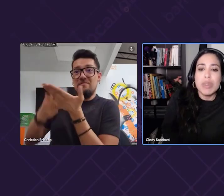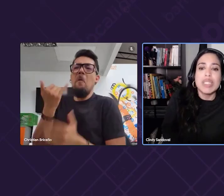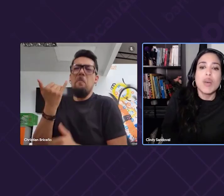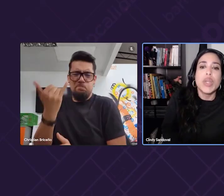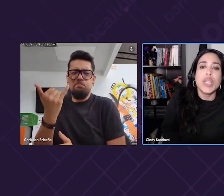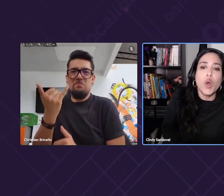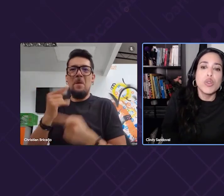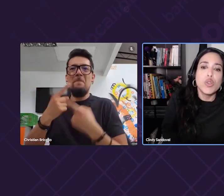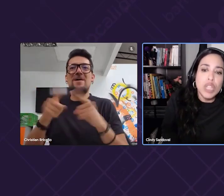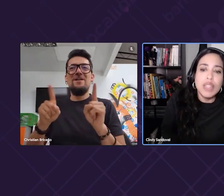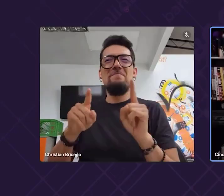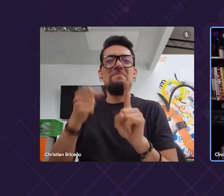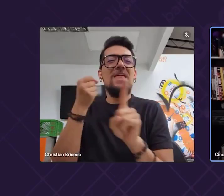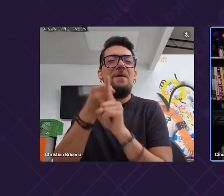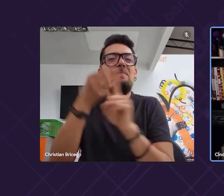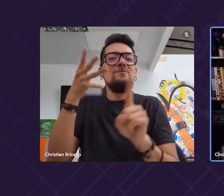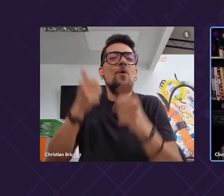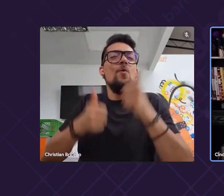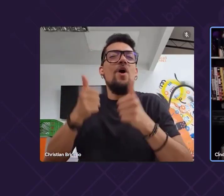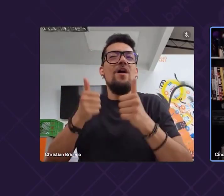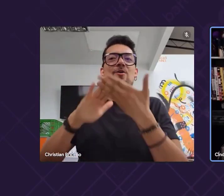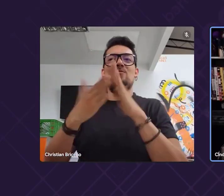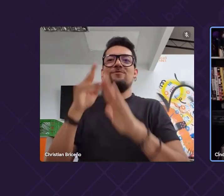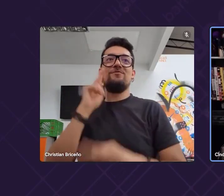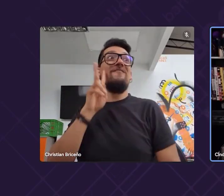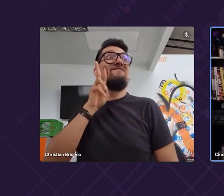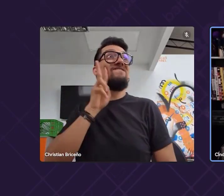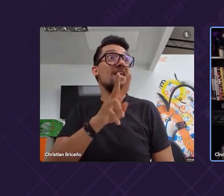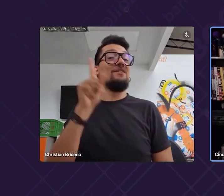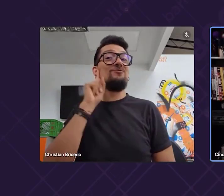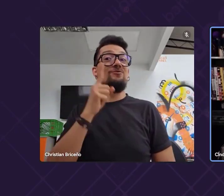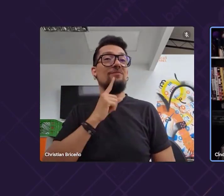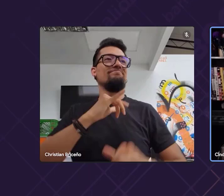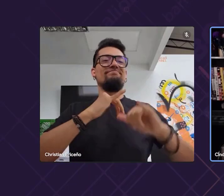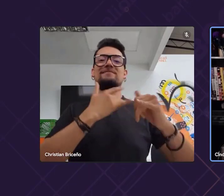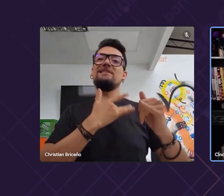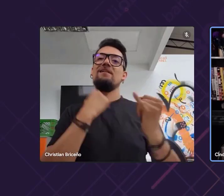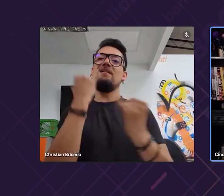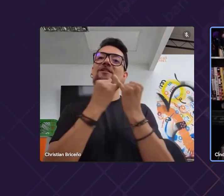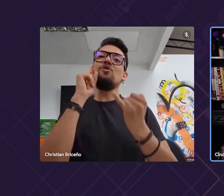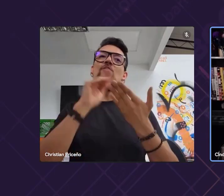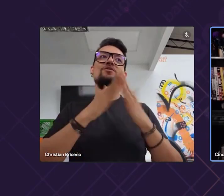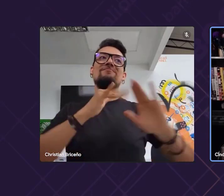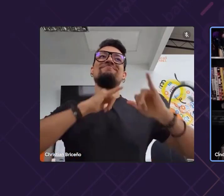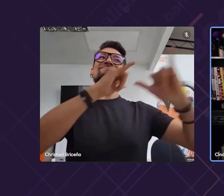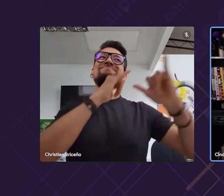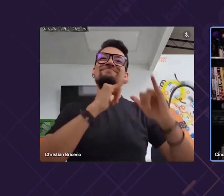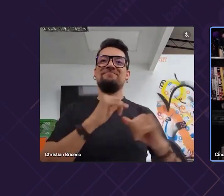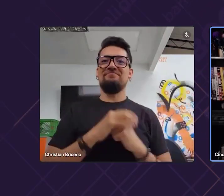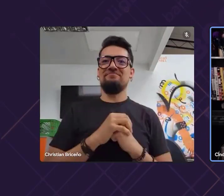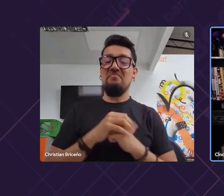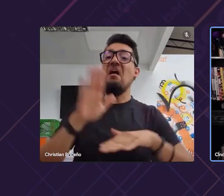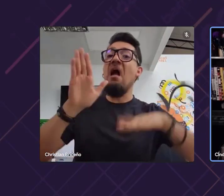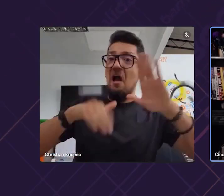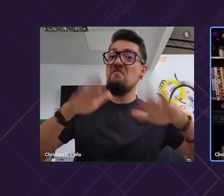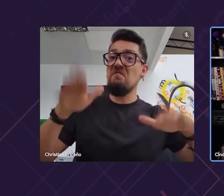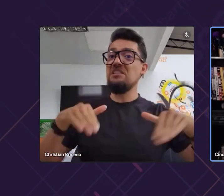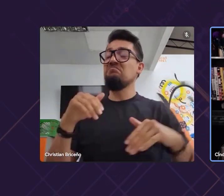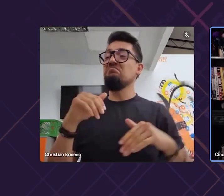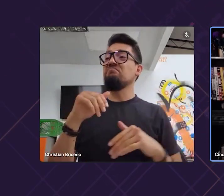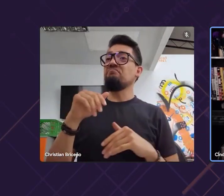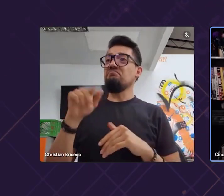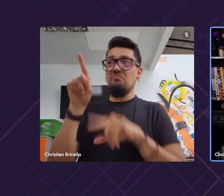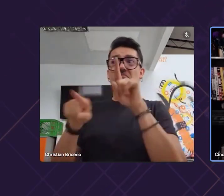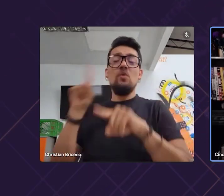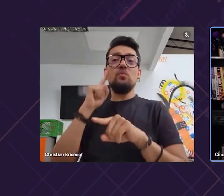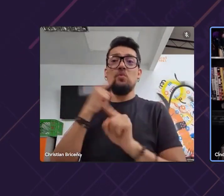muchos programas ya cuentan con subtítulos, closed caption, servicio de interpretación, pero para el sordo es muy importante sentirse identificado de que